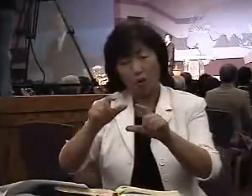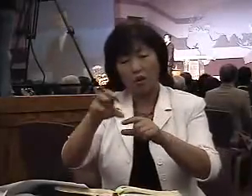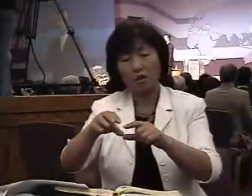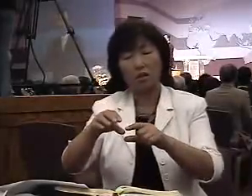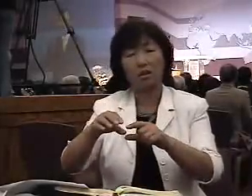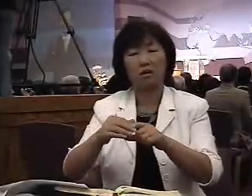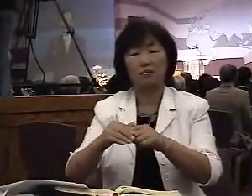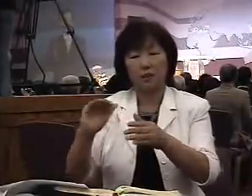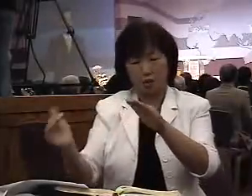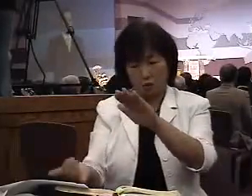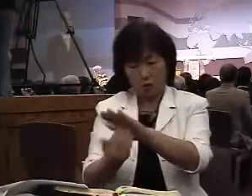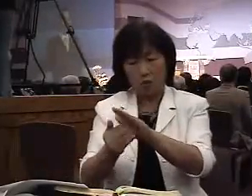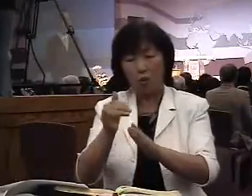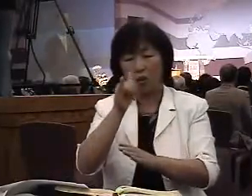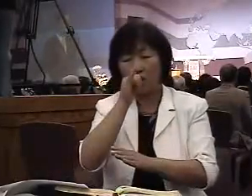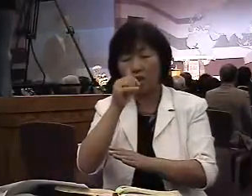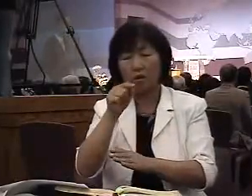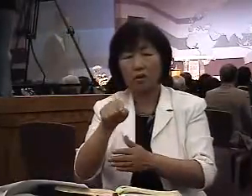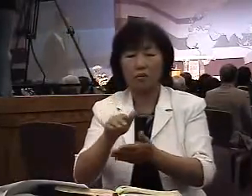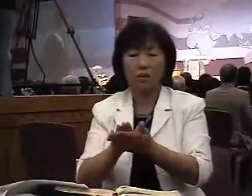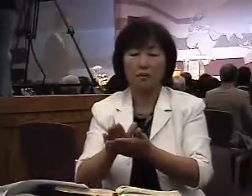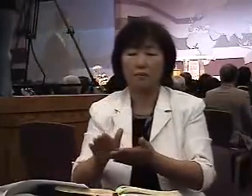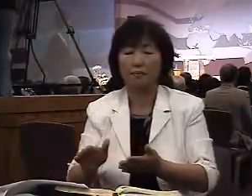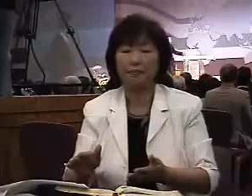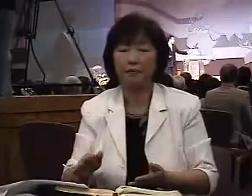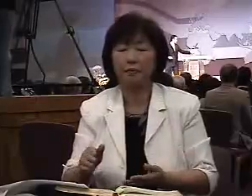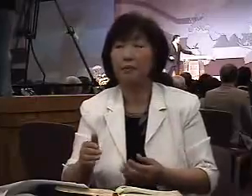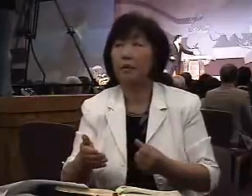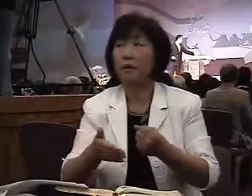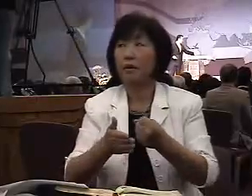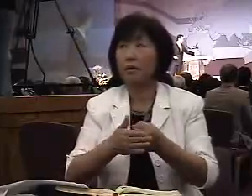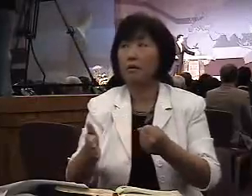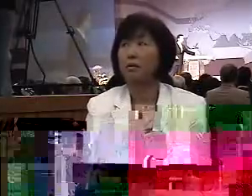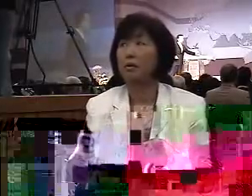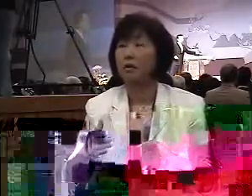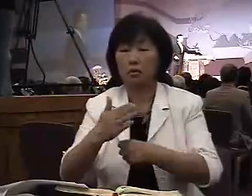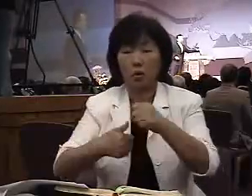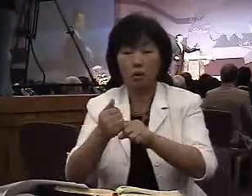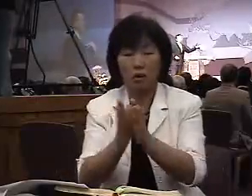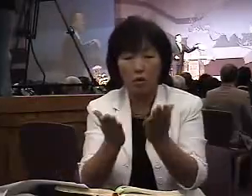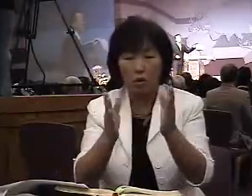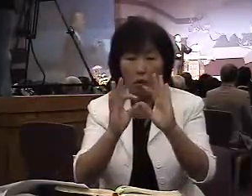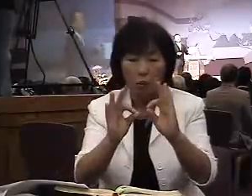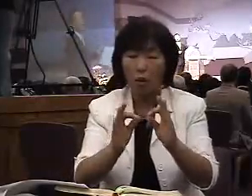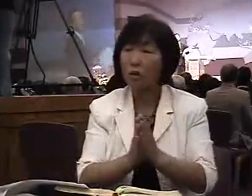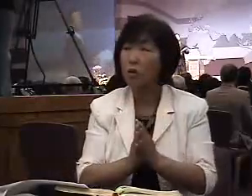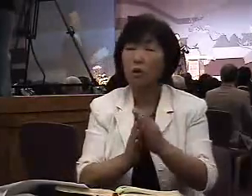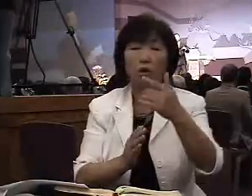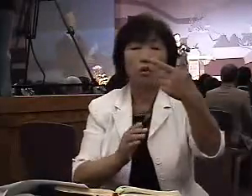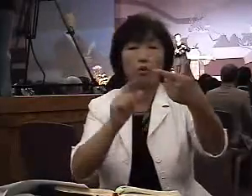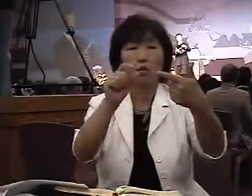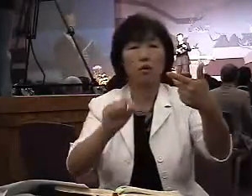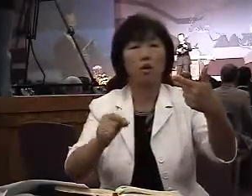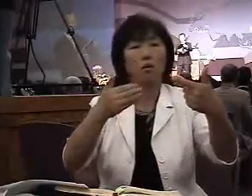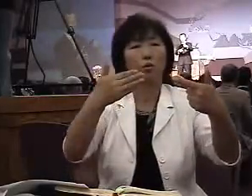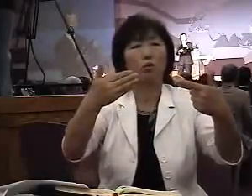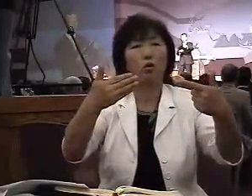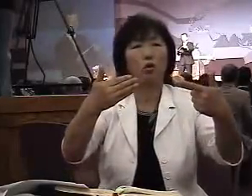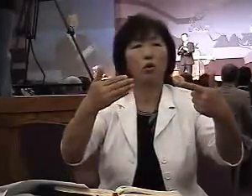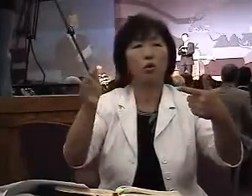가운데 이루어지고 있는 것입니다. 그래서요, 여러분 성경을 보아도 6장